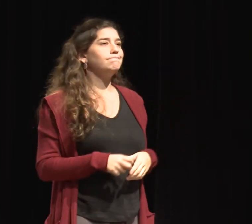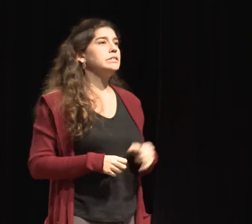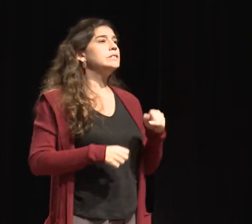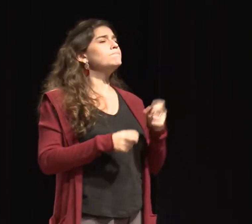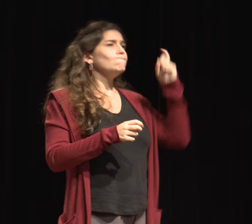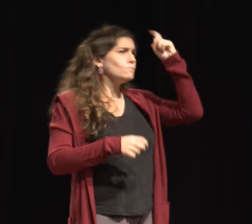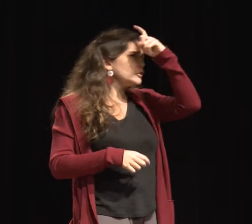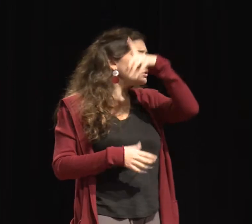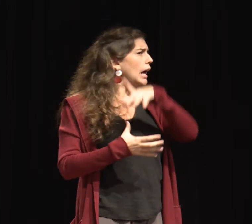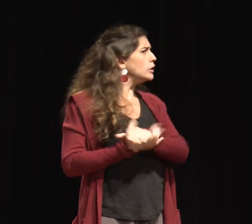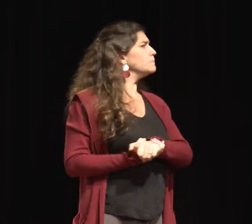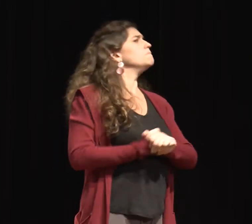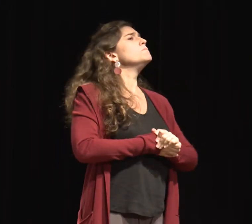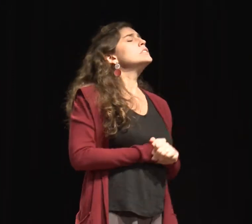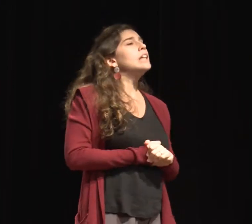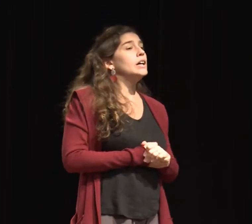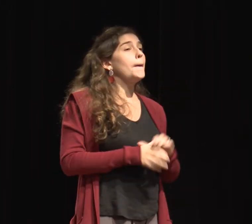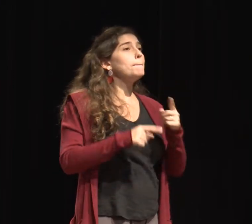Mas eu percebia muita dificuldade nisso.